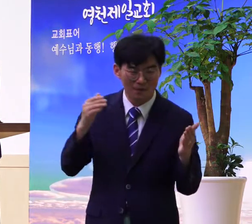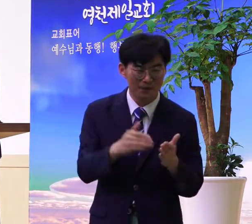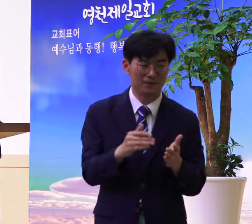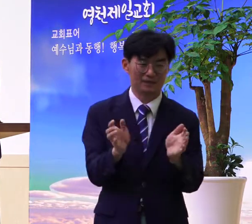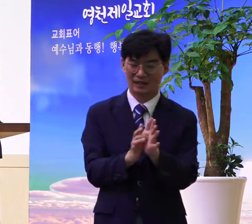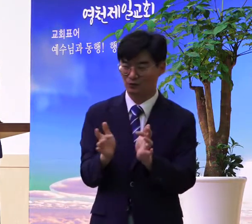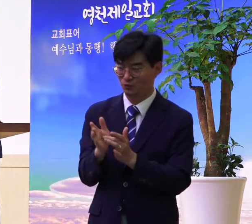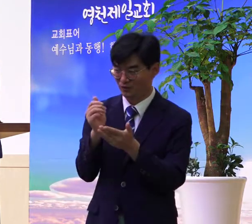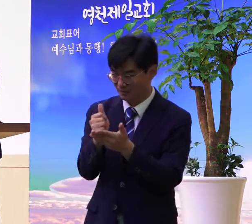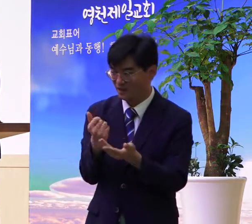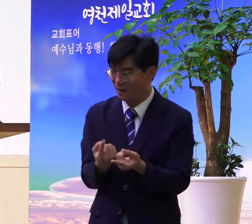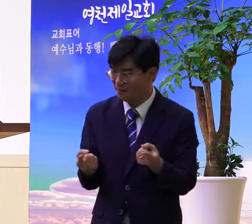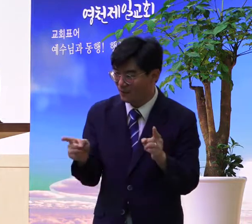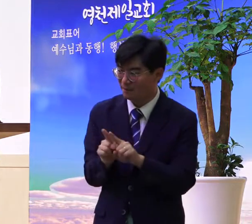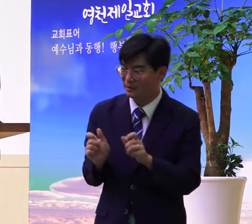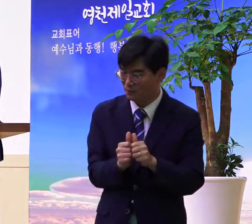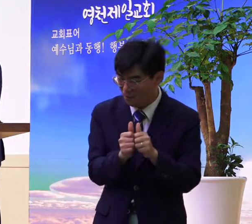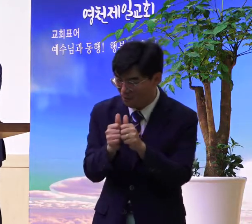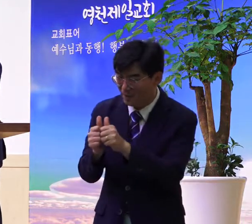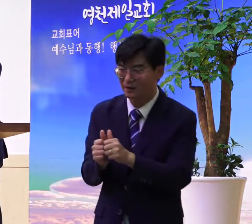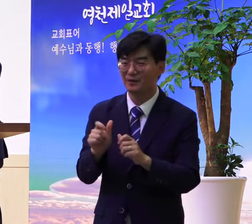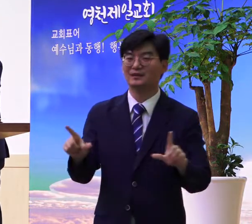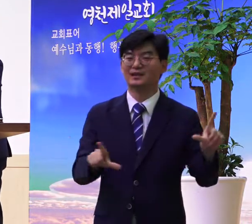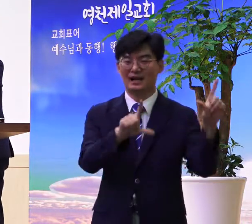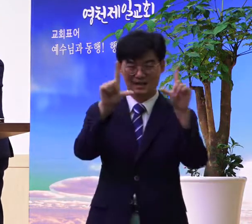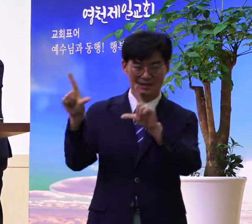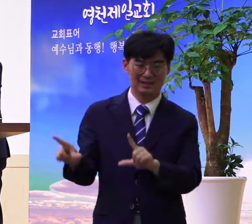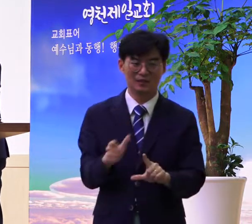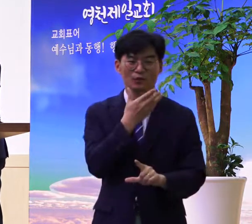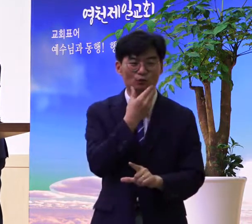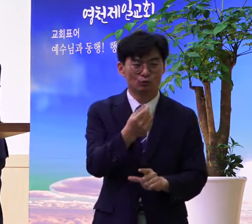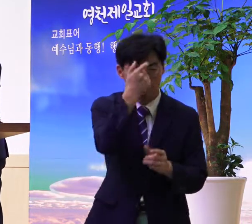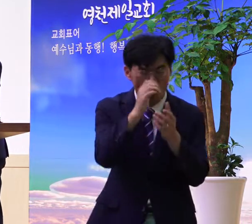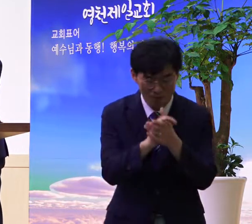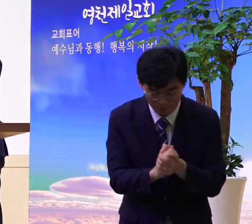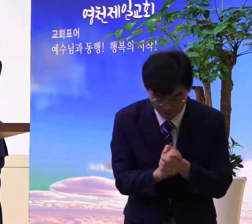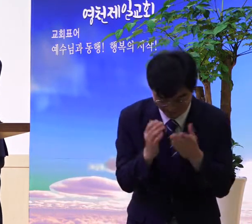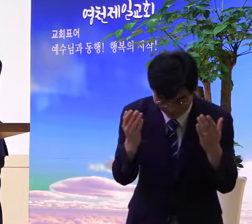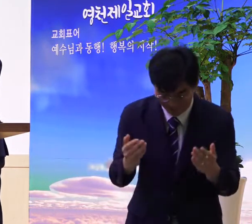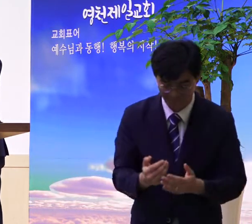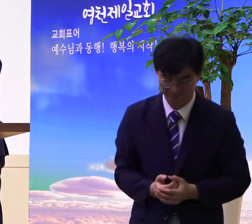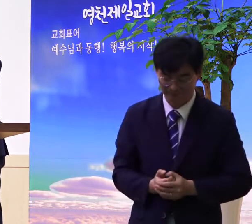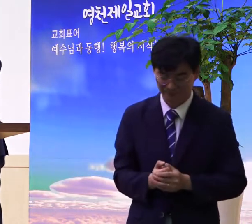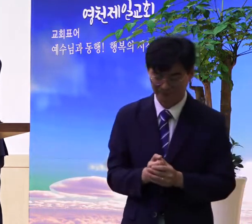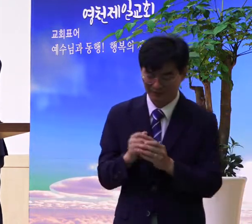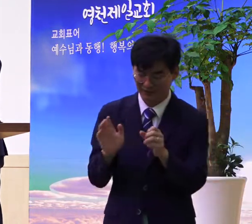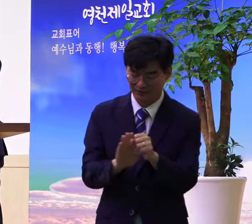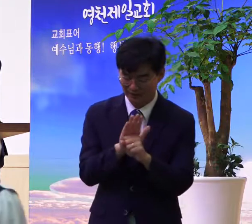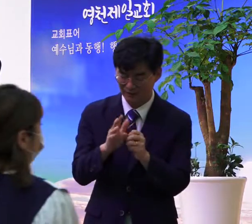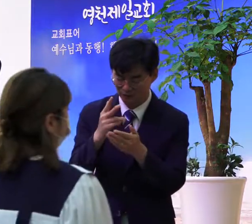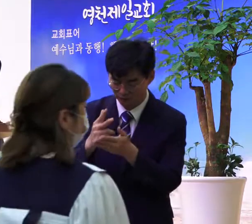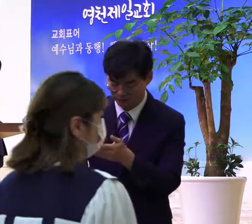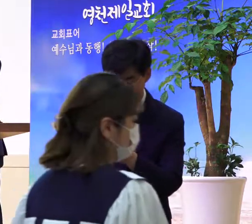삶, 그래서 승리하는 삶을 살아가기를 주님의 이름으로 축복합니다. 기도하겠습니다. 사랑의